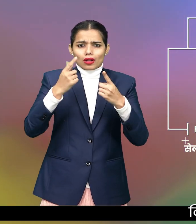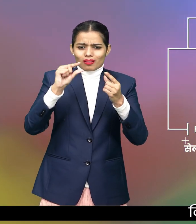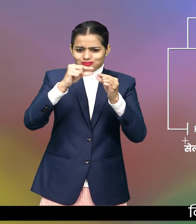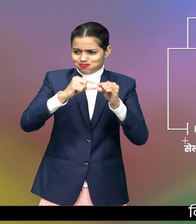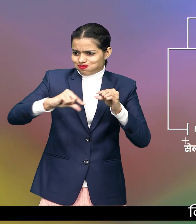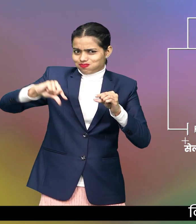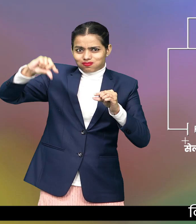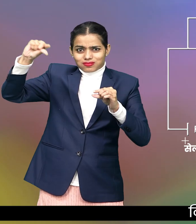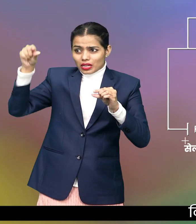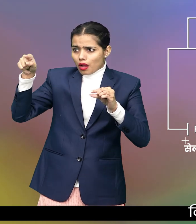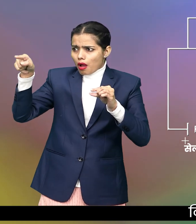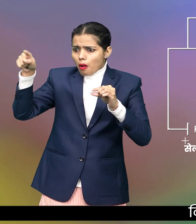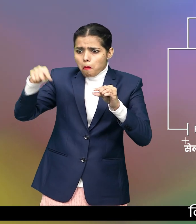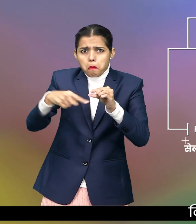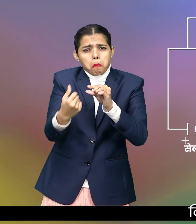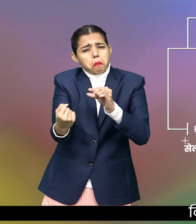विद्युत विभवांतर,